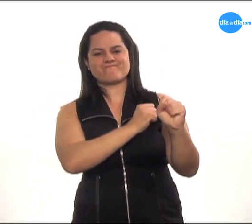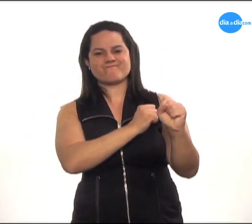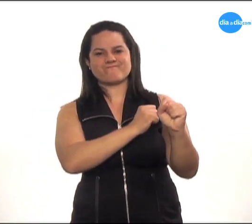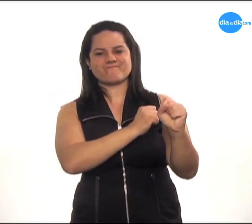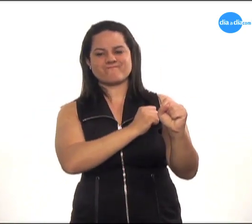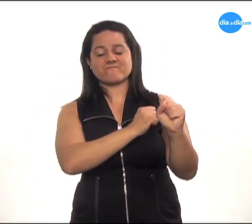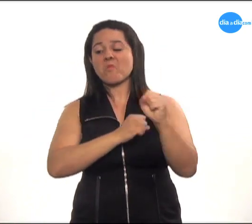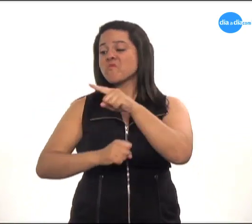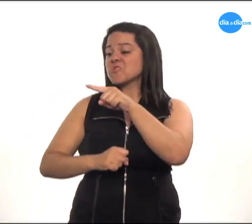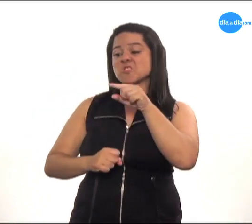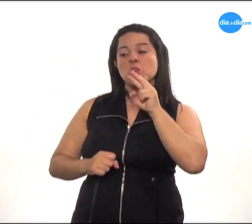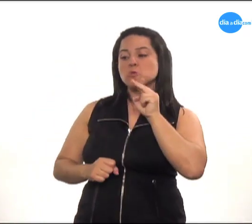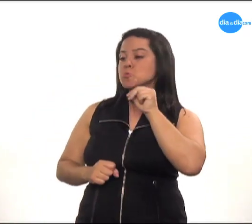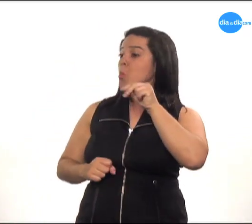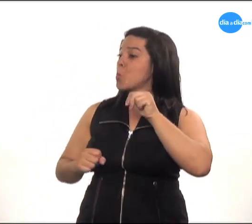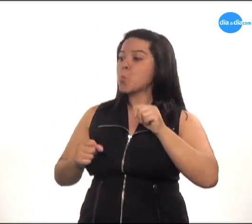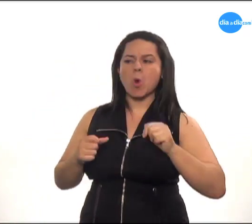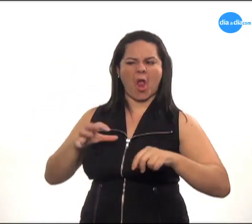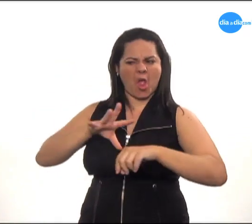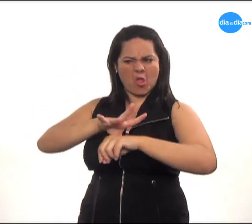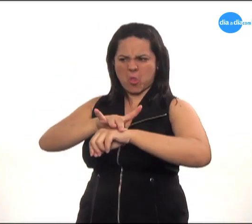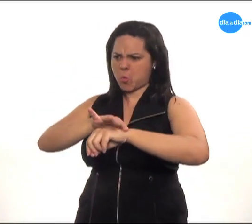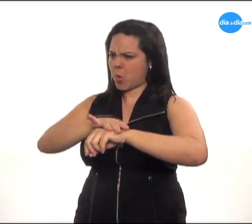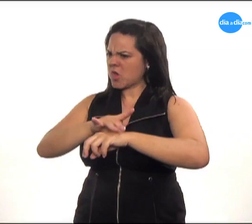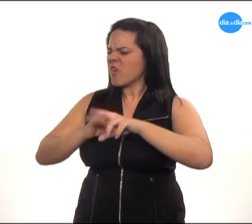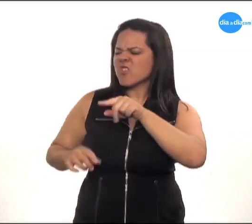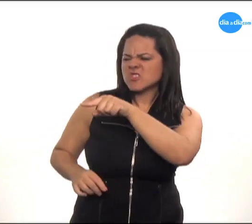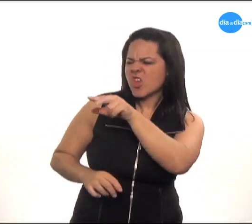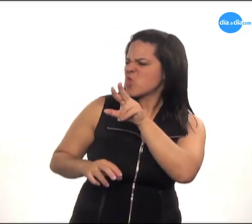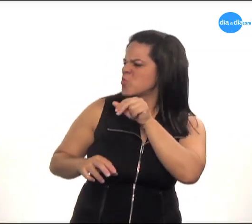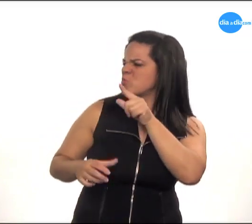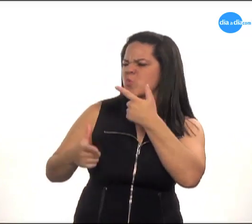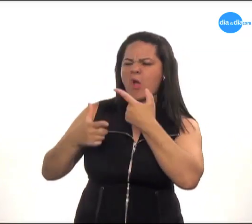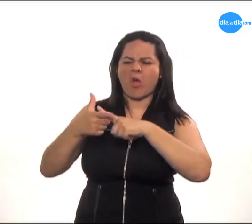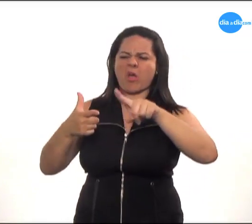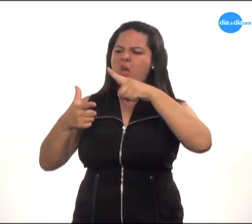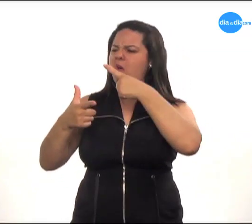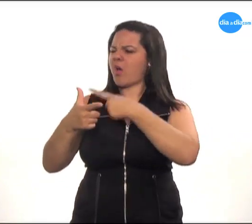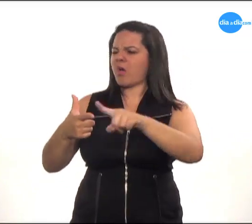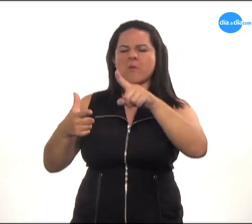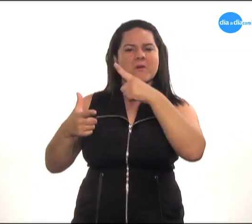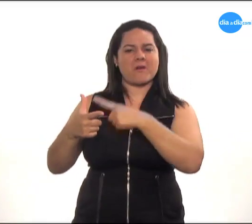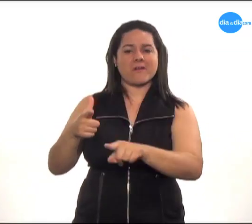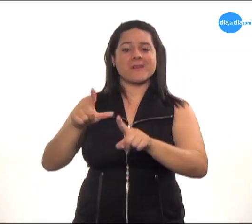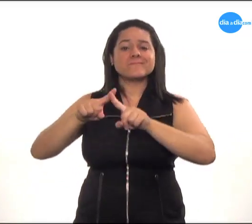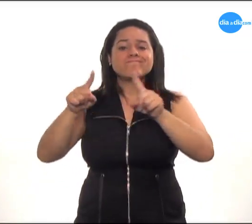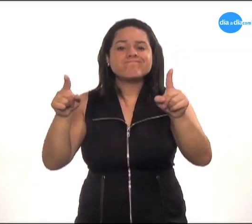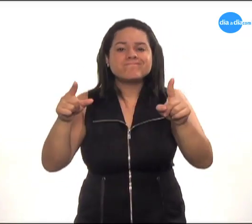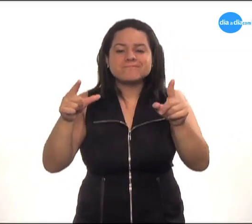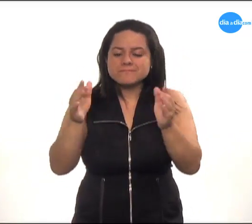Você não fica doente, você não tem problema, você vai desfrutar tudo hoje e agora, mas não está escrito isso na Bíblia,